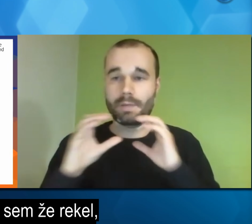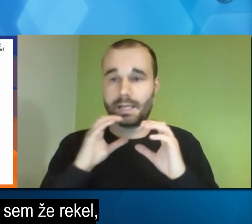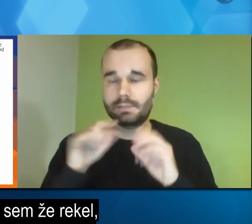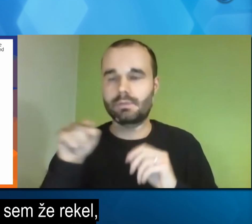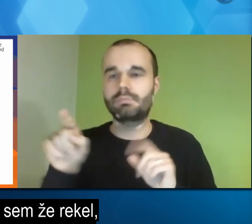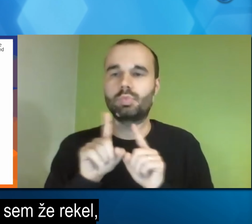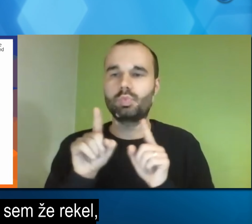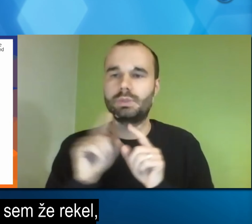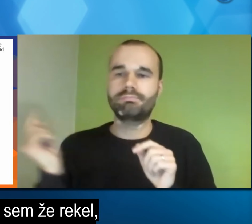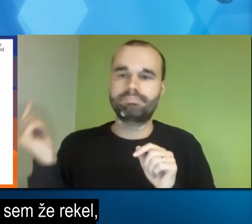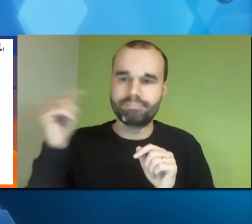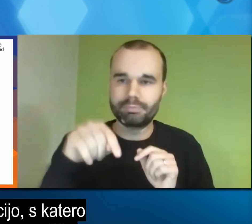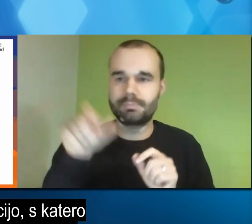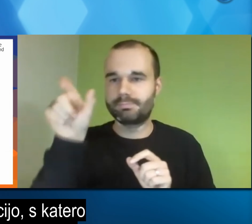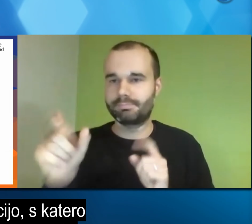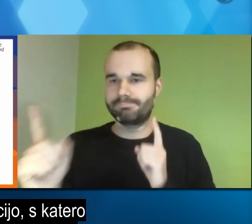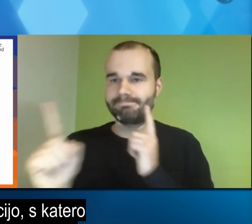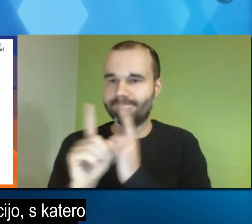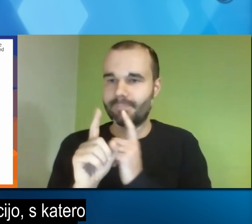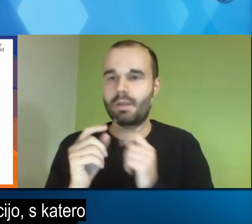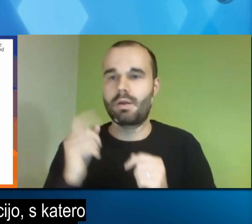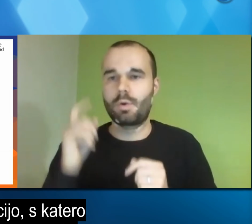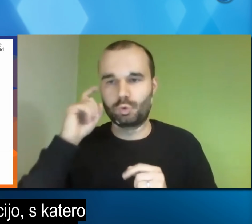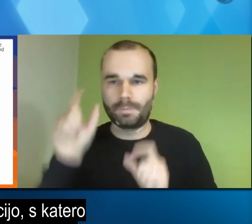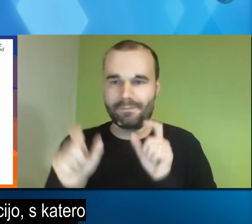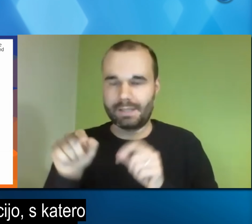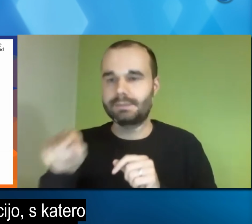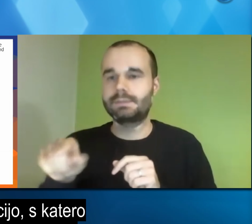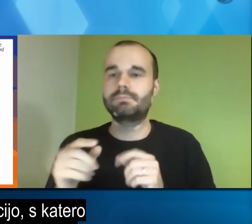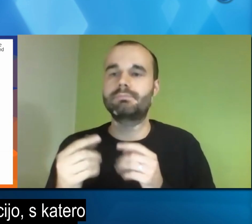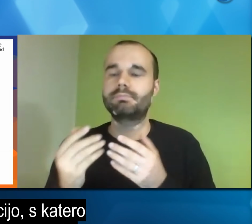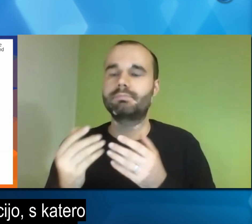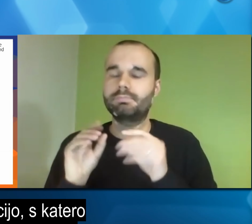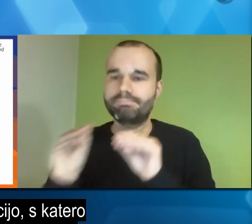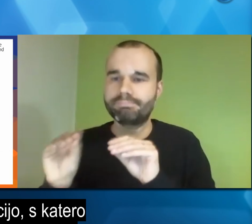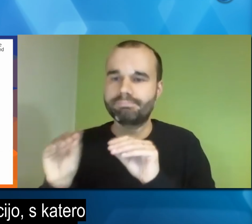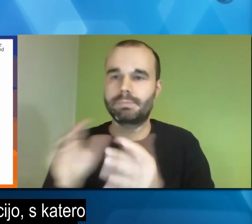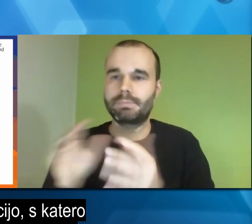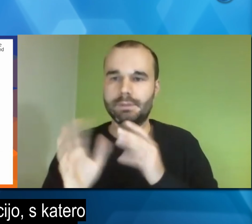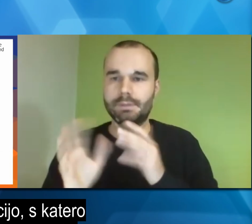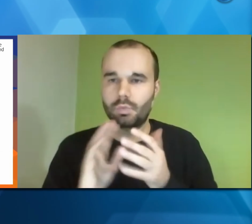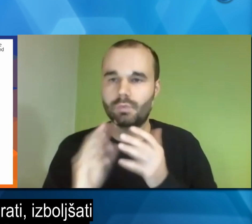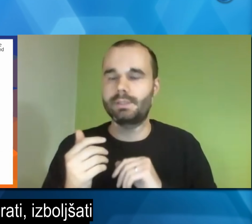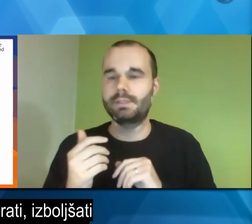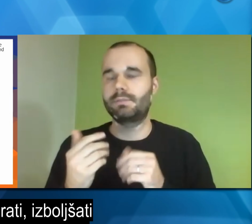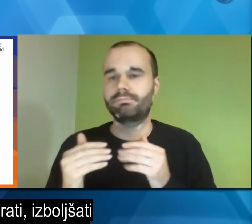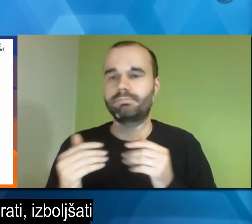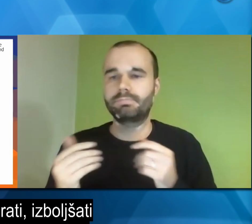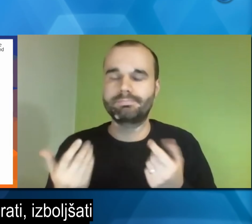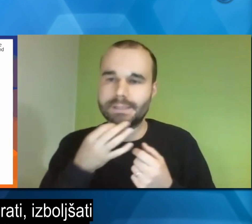da imajo tudi svetovalno službo za komunikacijo, s katerimi se srečaš, ki te naučijo,